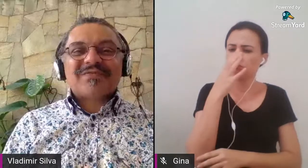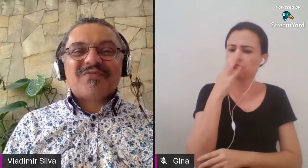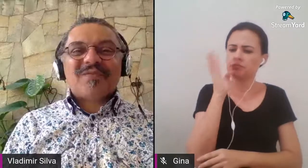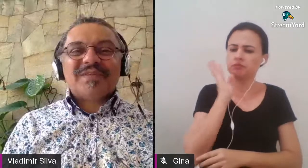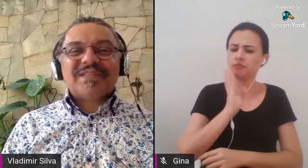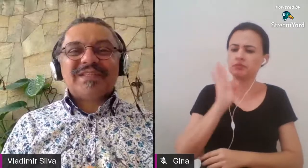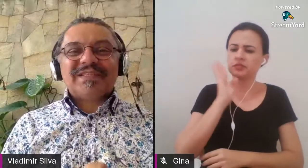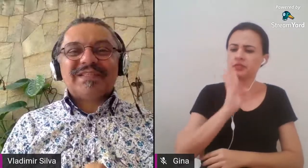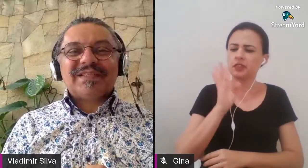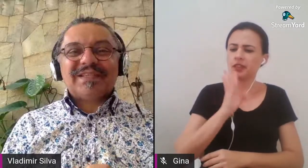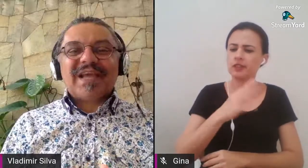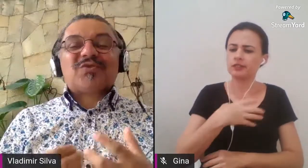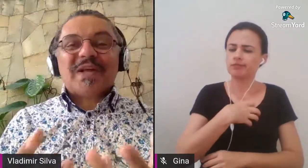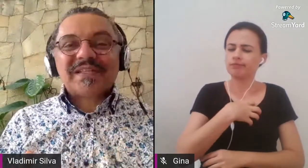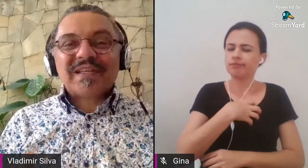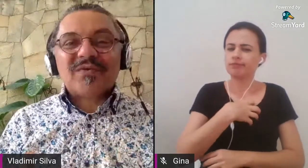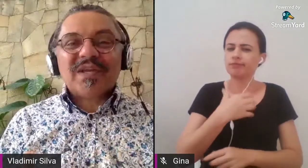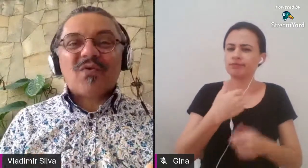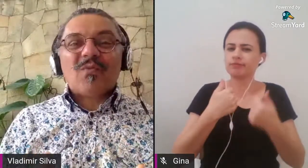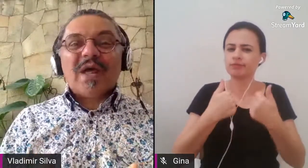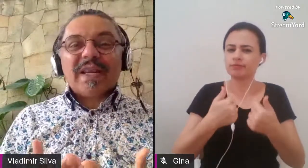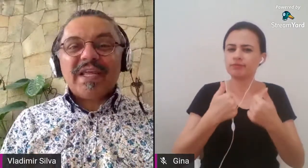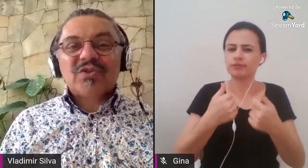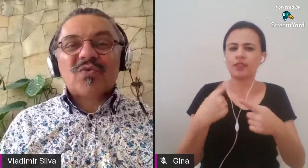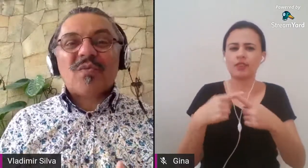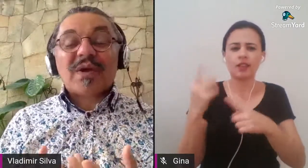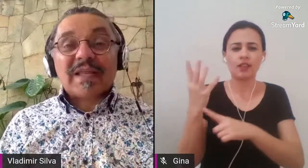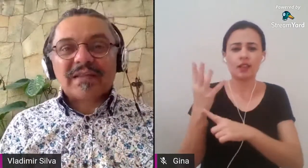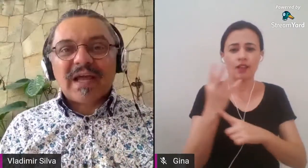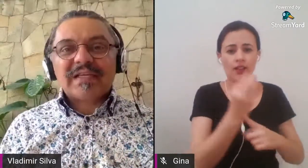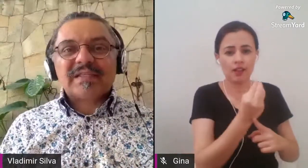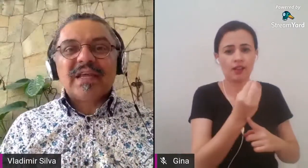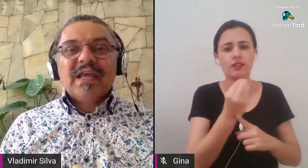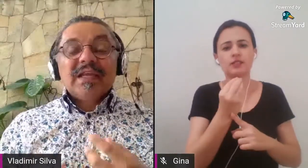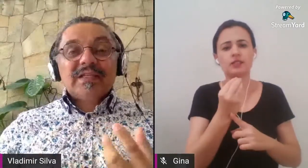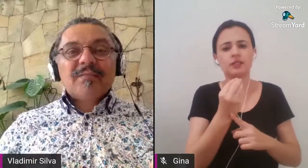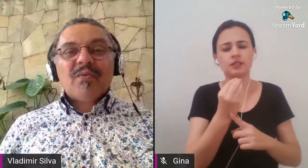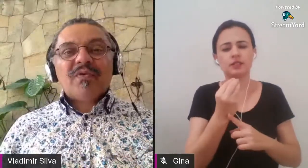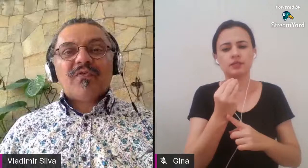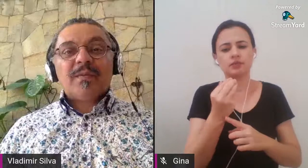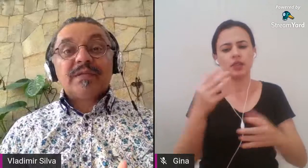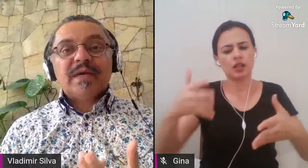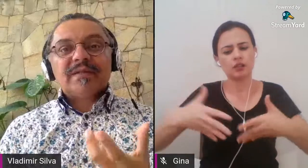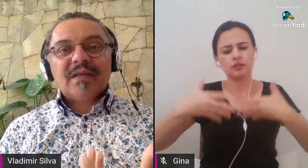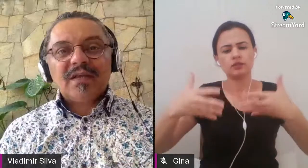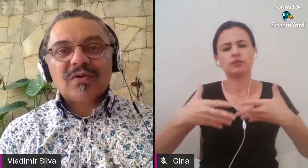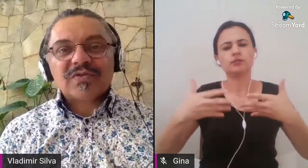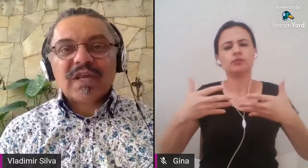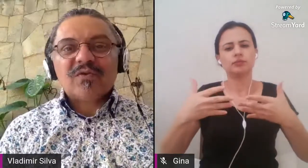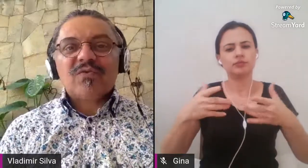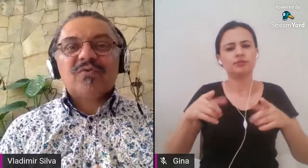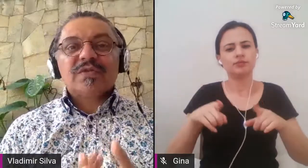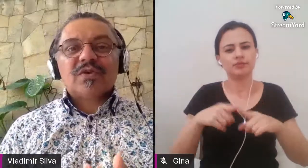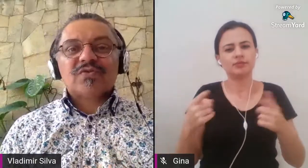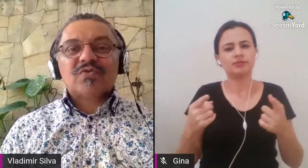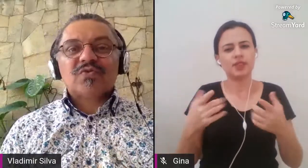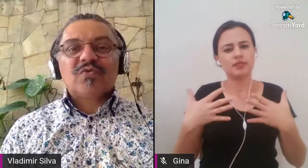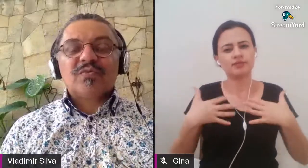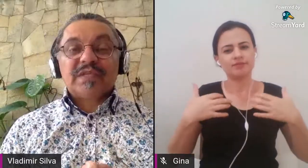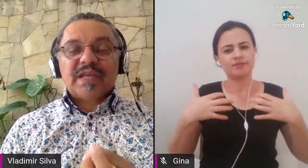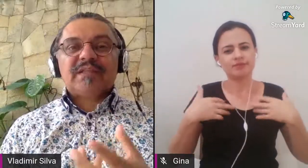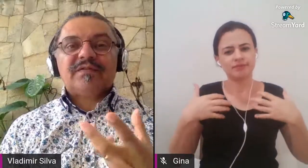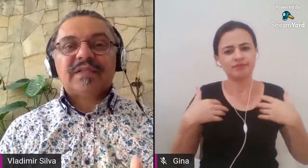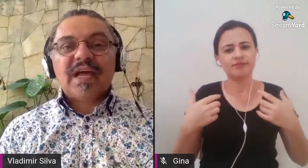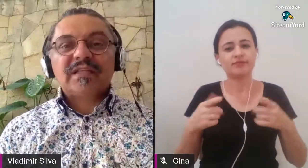tem essa forma de atuação, né? Como alento, como catarse, e também uma forma de manter nossos alunos e